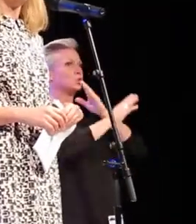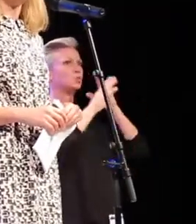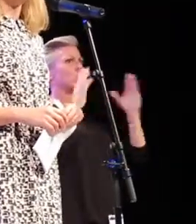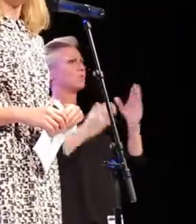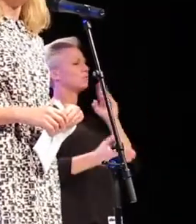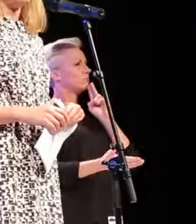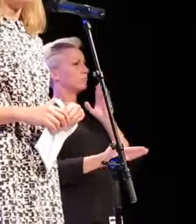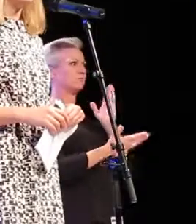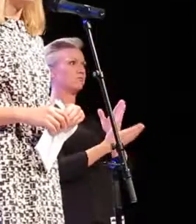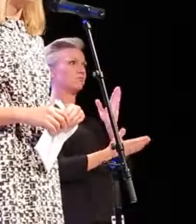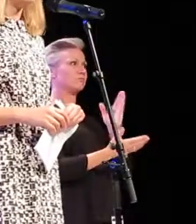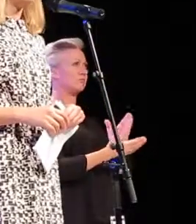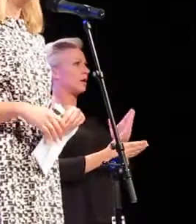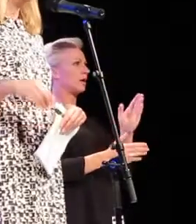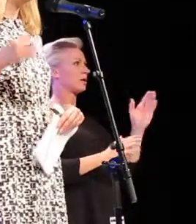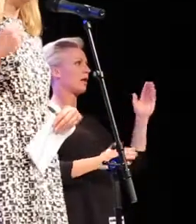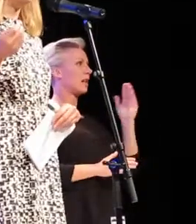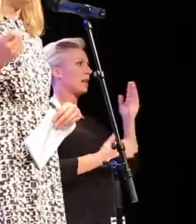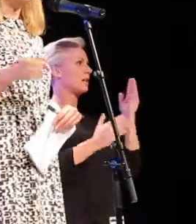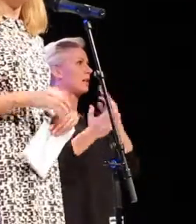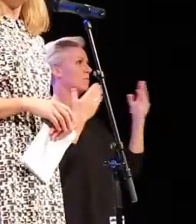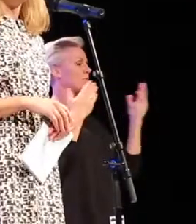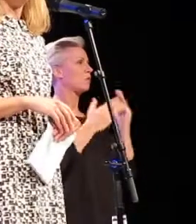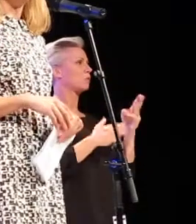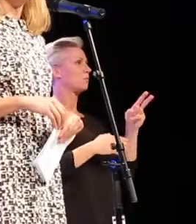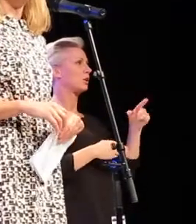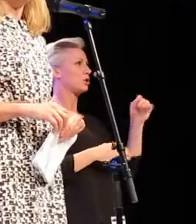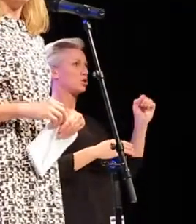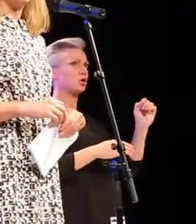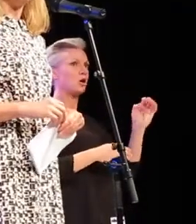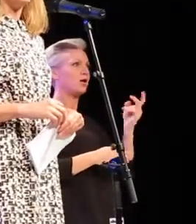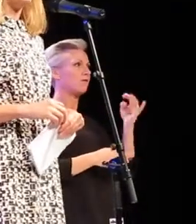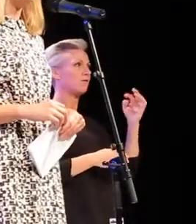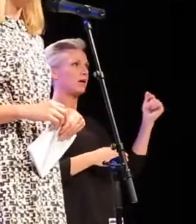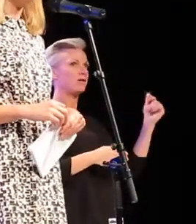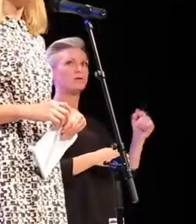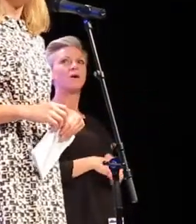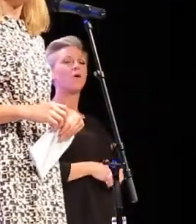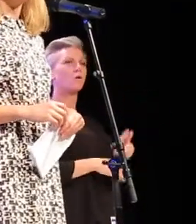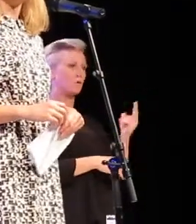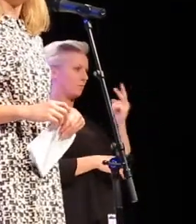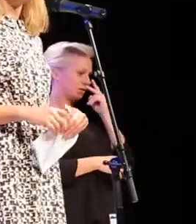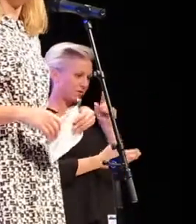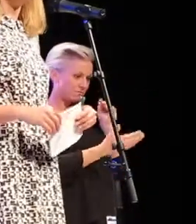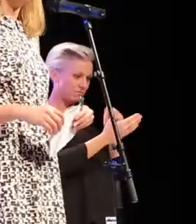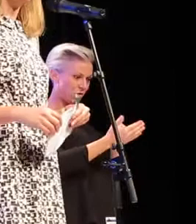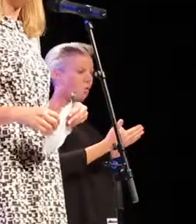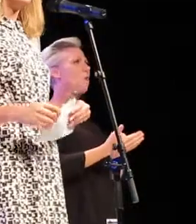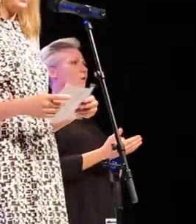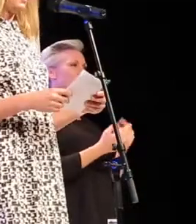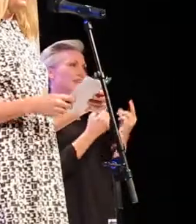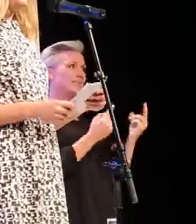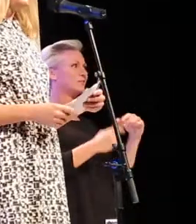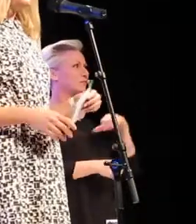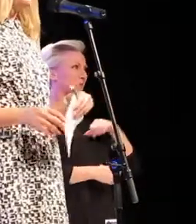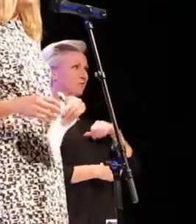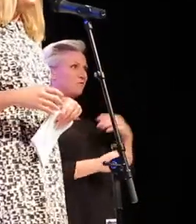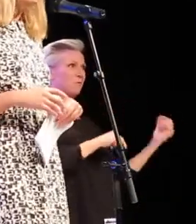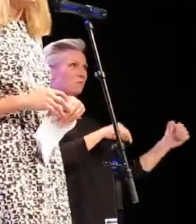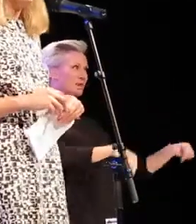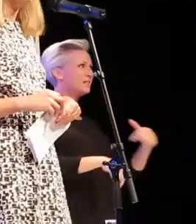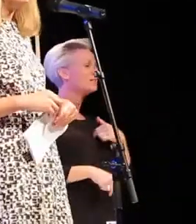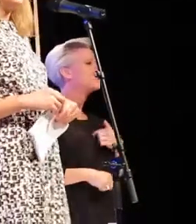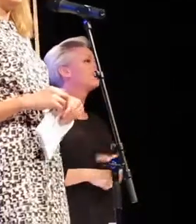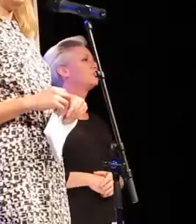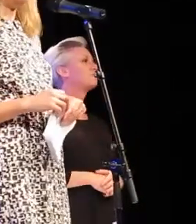och klimatevent. Så att när man ser på schemat nu på hur många som är här, så känns det fantastiskt roligt.